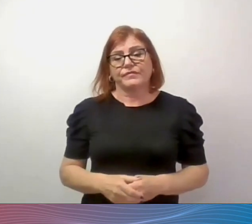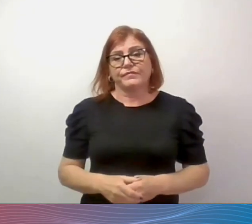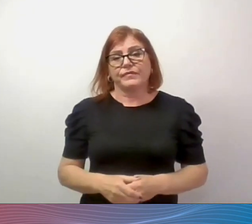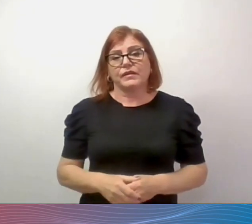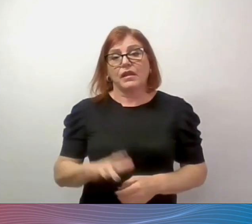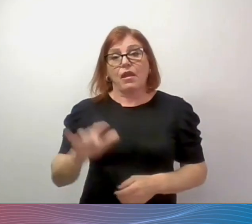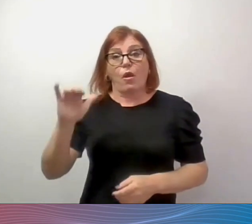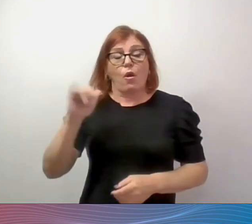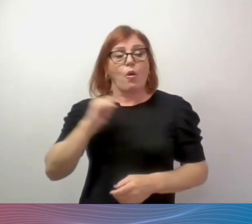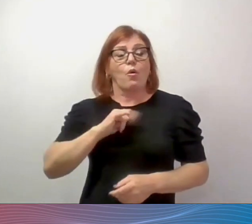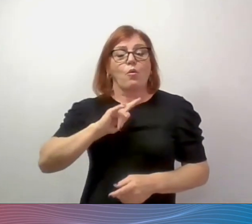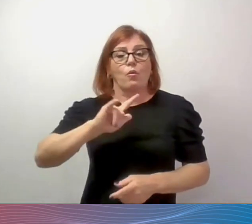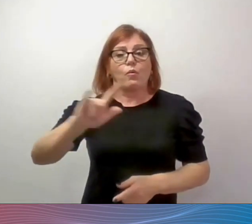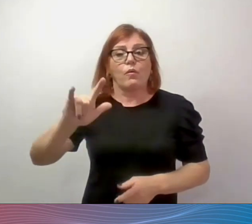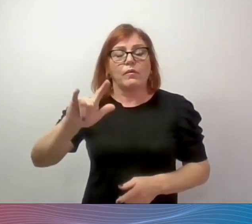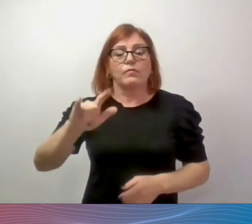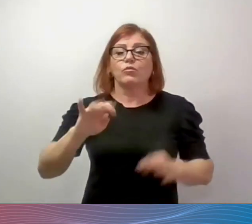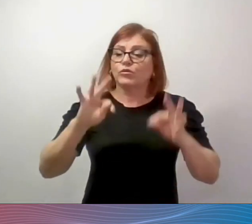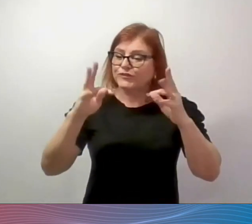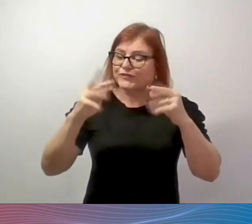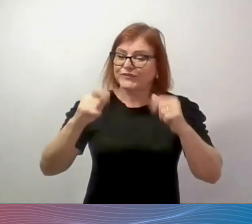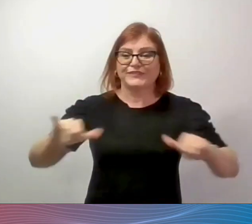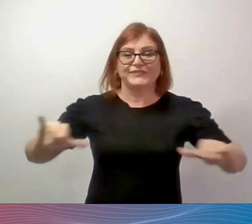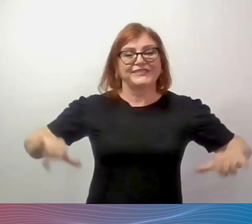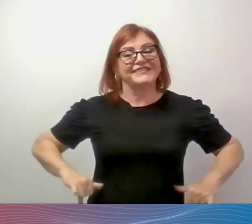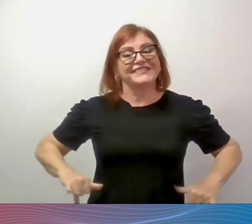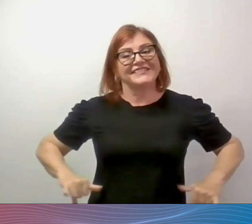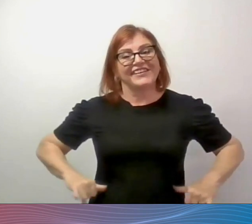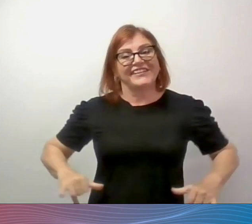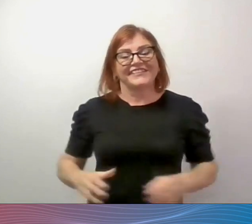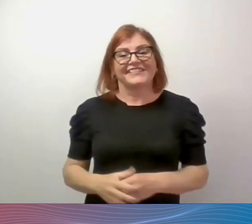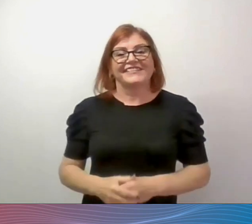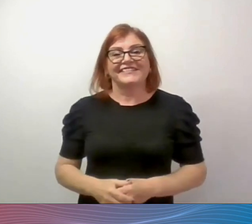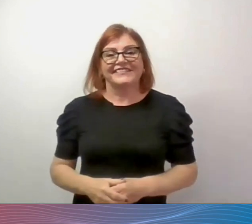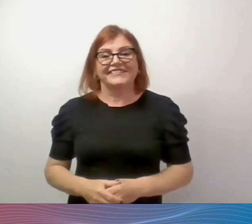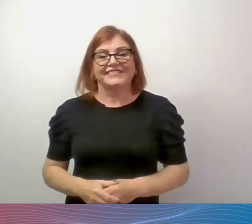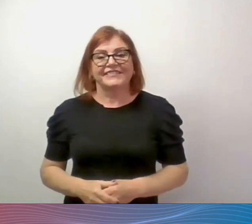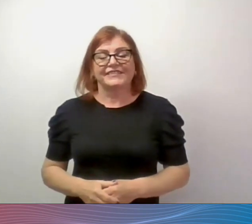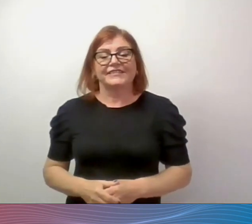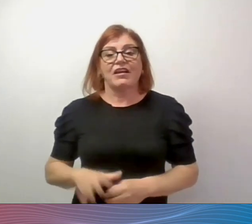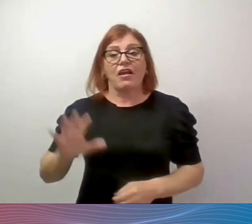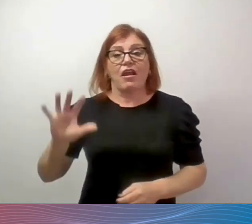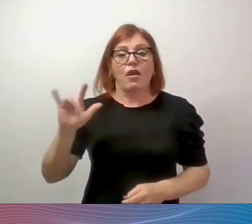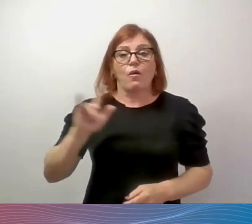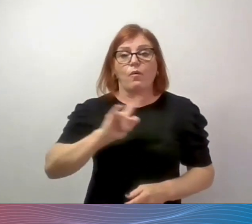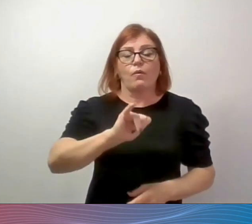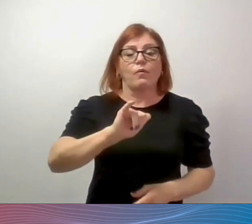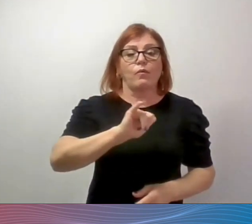Love is sacrifice. O amor é doação. Love is giving. Ninguém jamais viu a Deus.